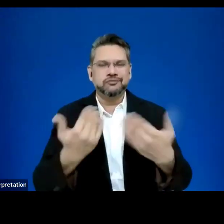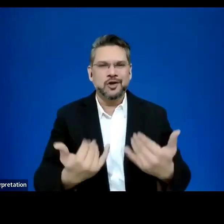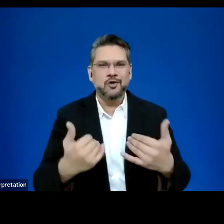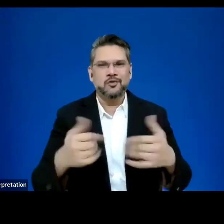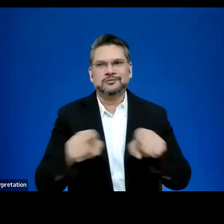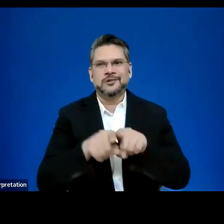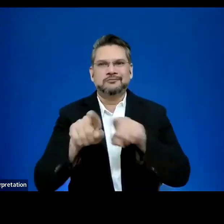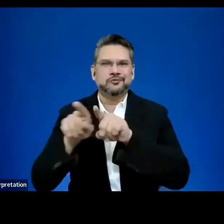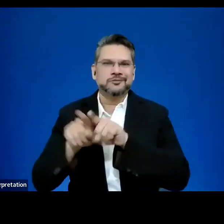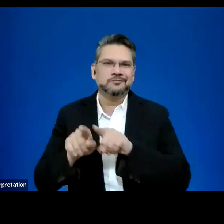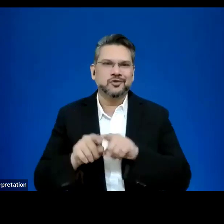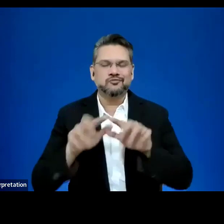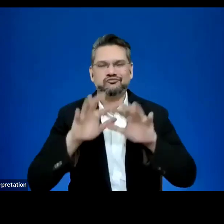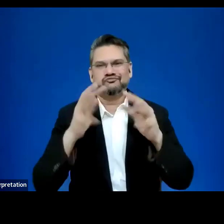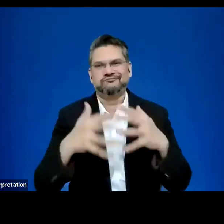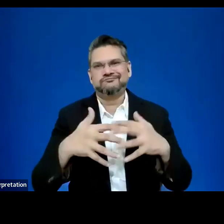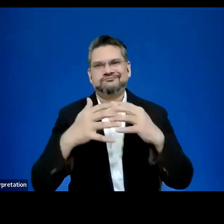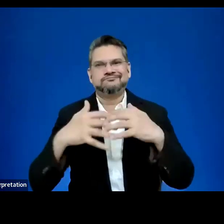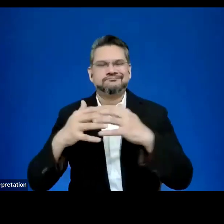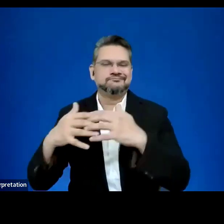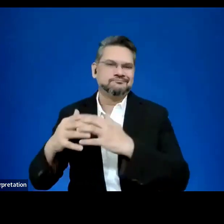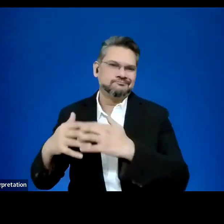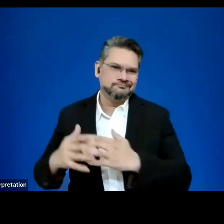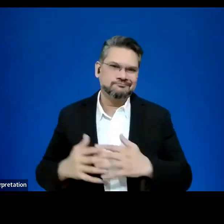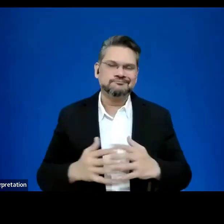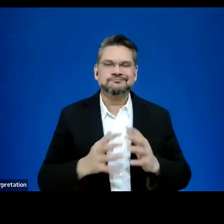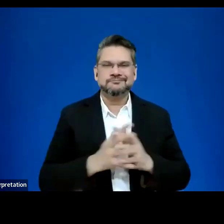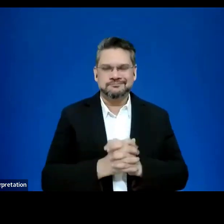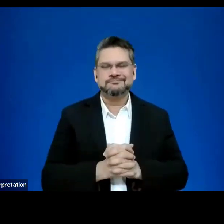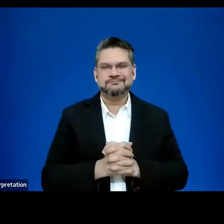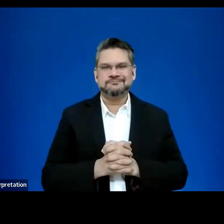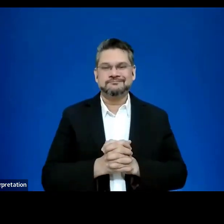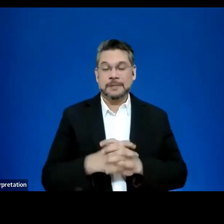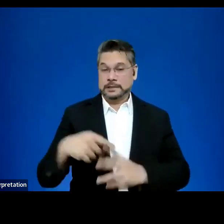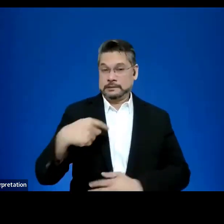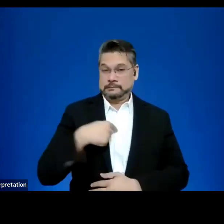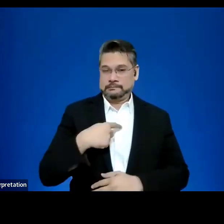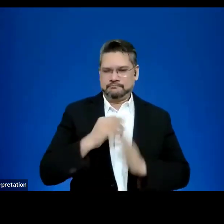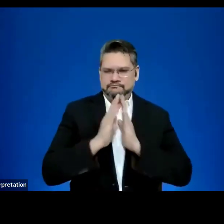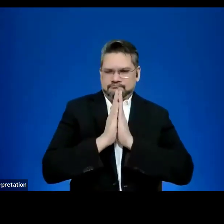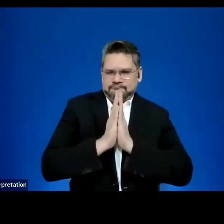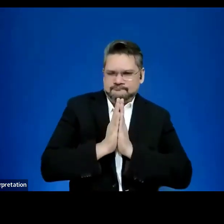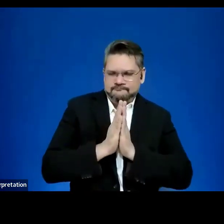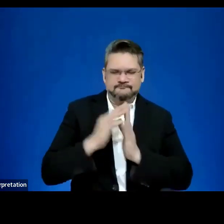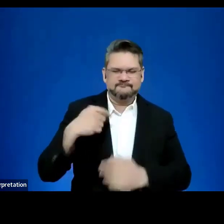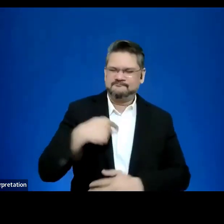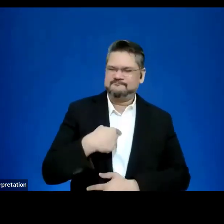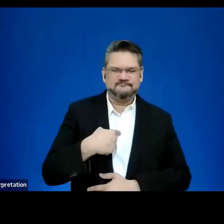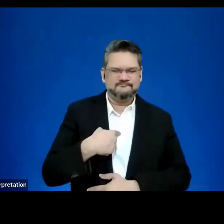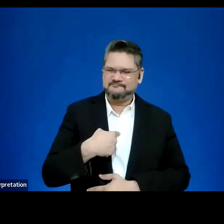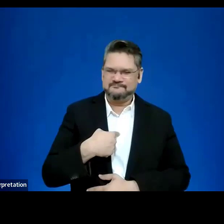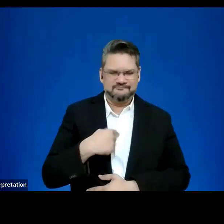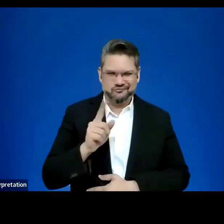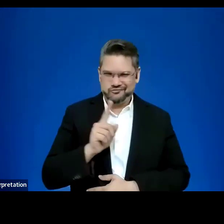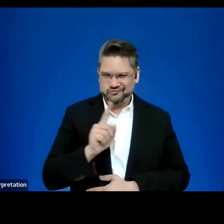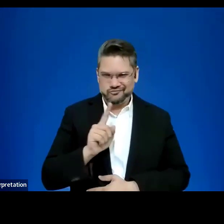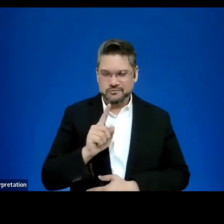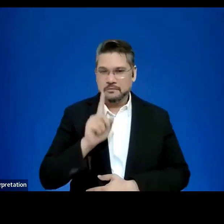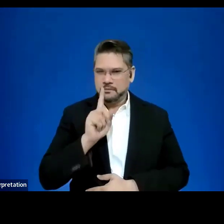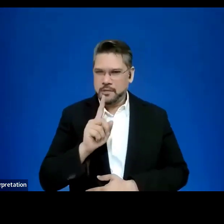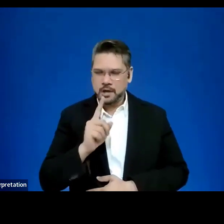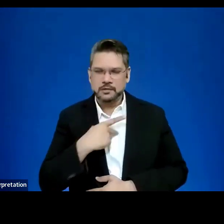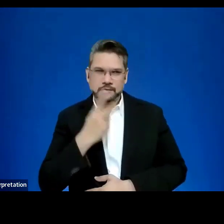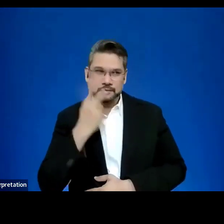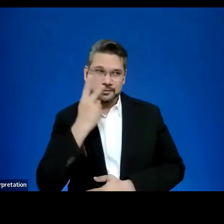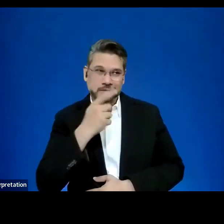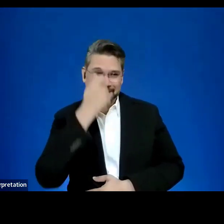样，他是一个非常美丽来见到他的这些包括比博士的这些创意，这些上节，我